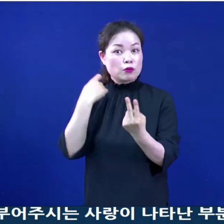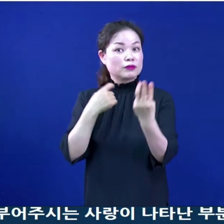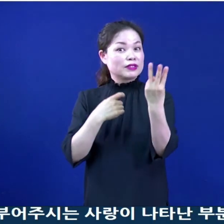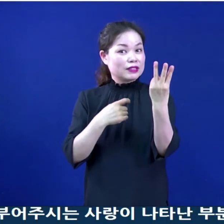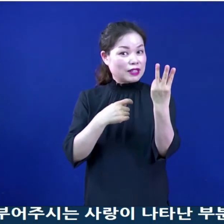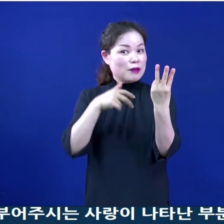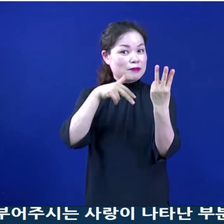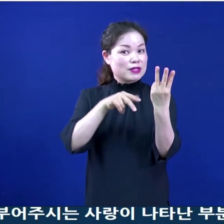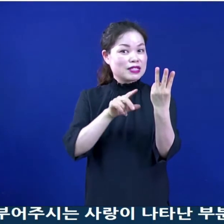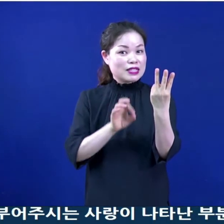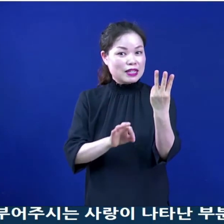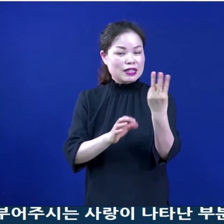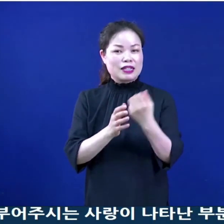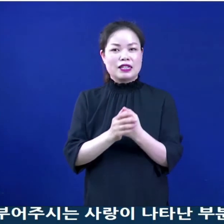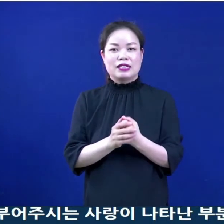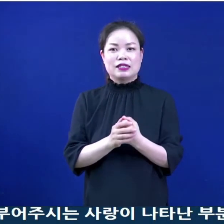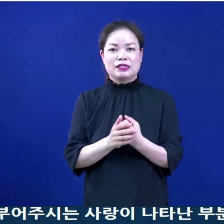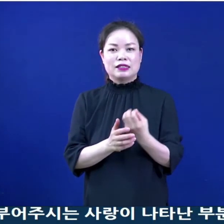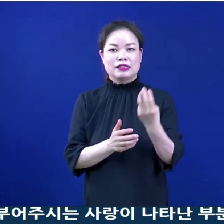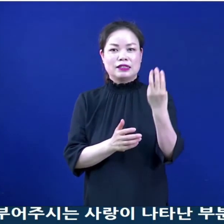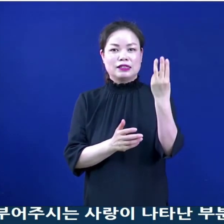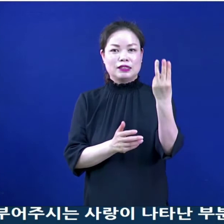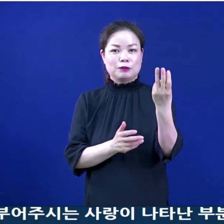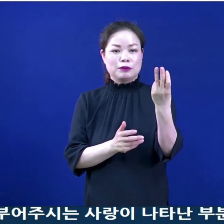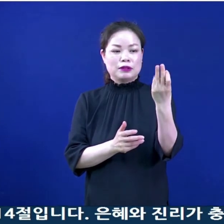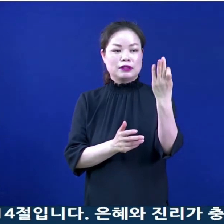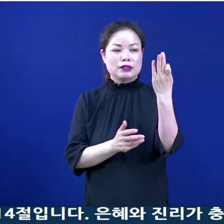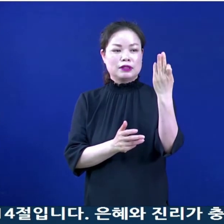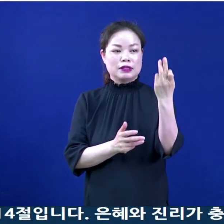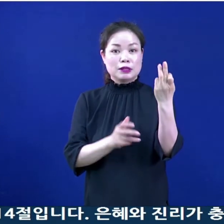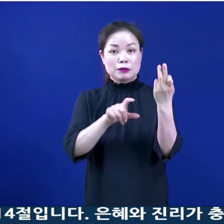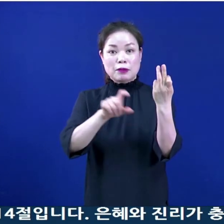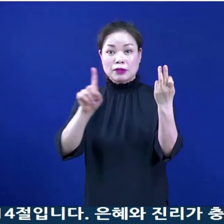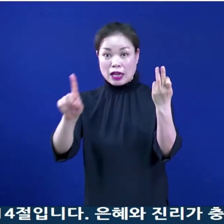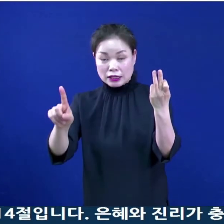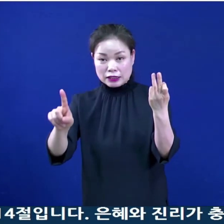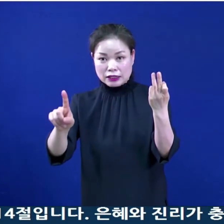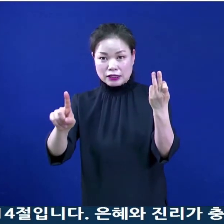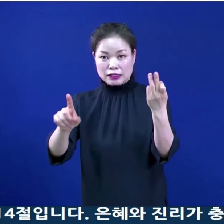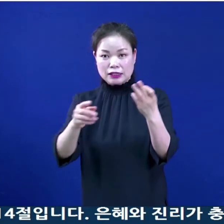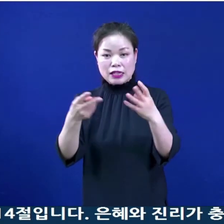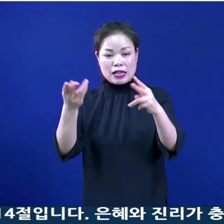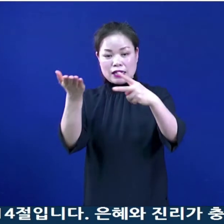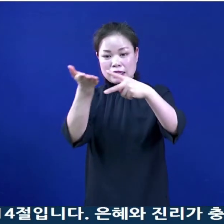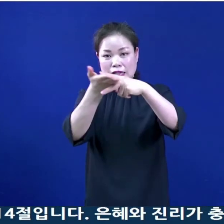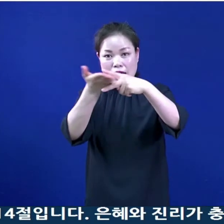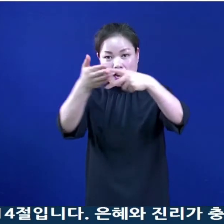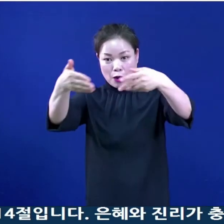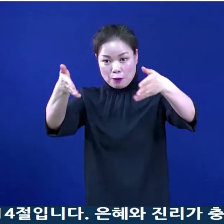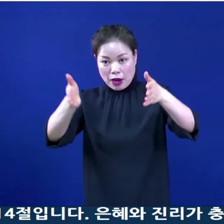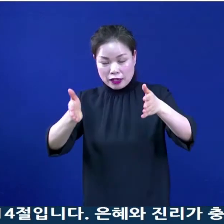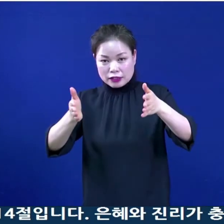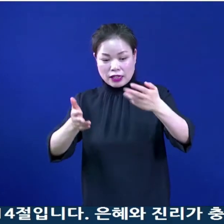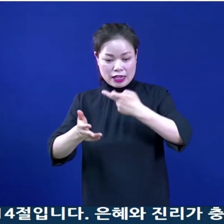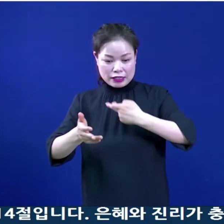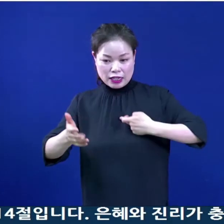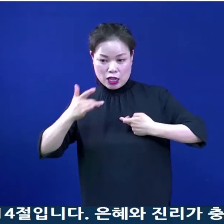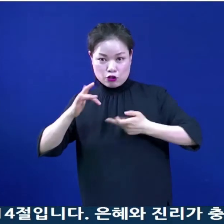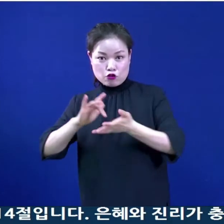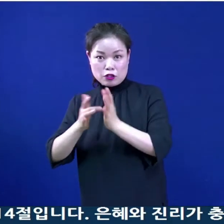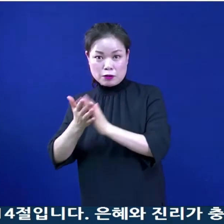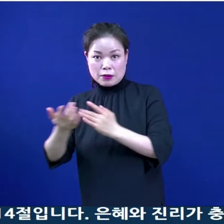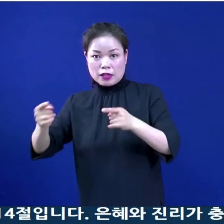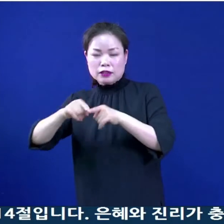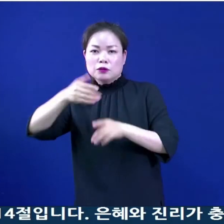이후에 13장 1절 예수님께서 다락방에서 제자들과 함께 식사를 하시면서 일종의 죽으심을